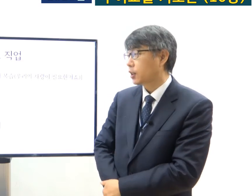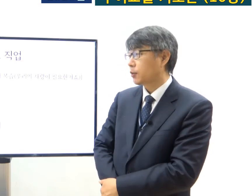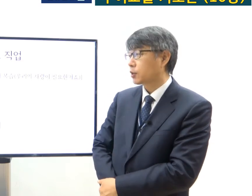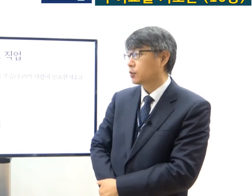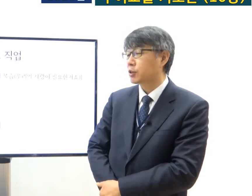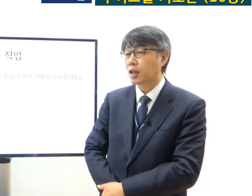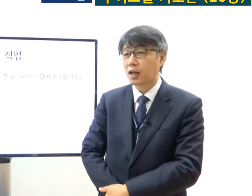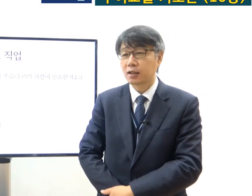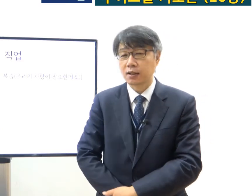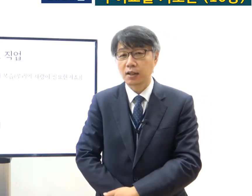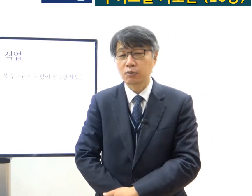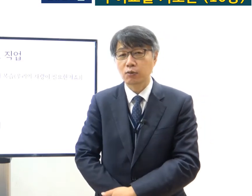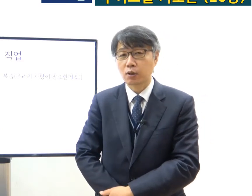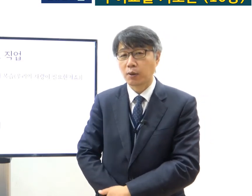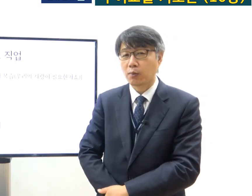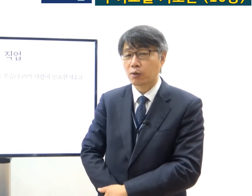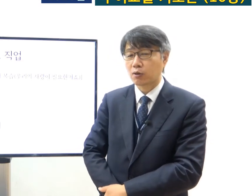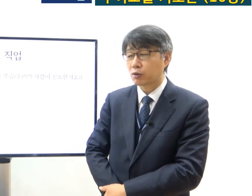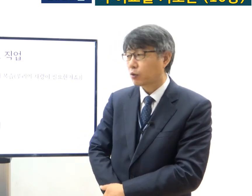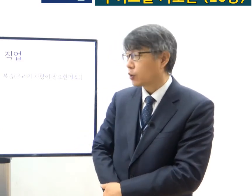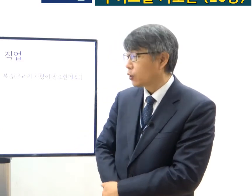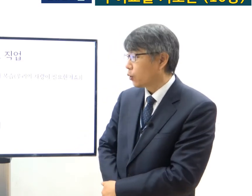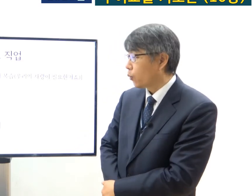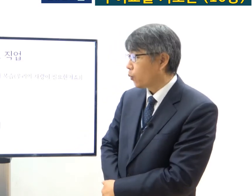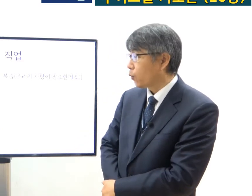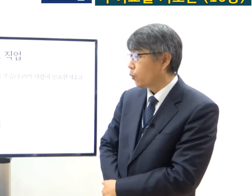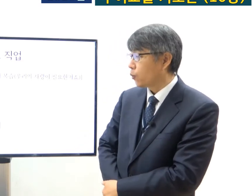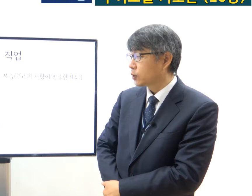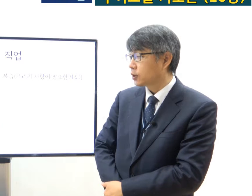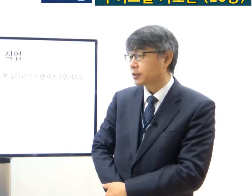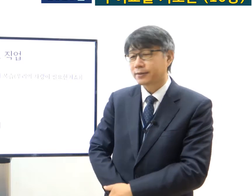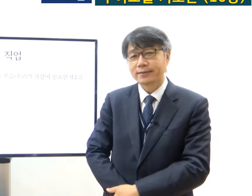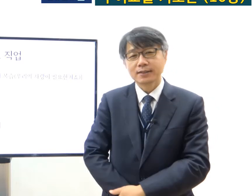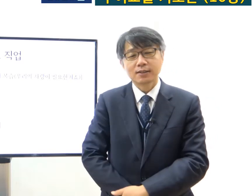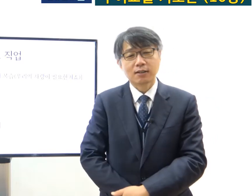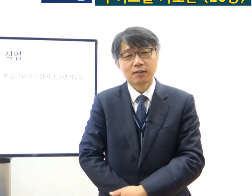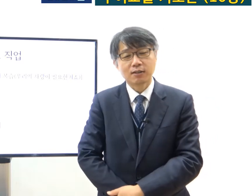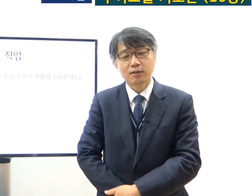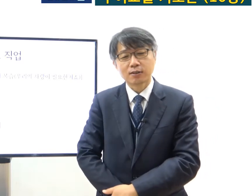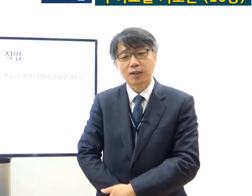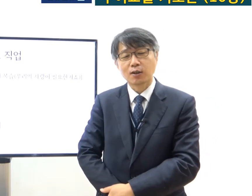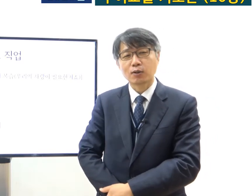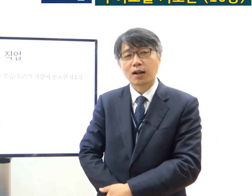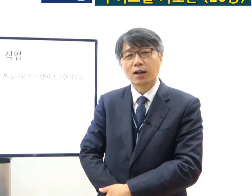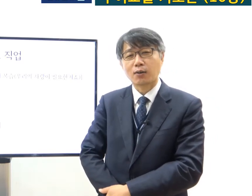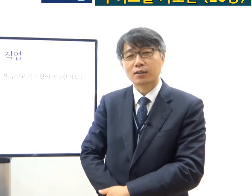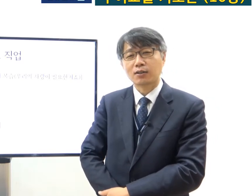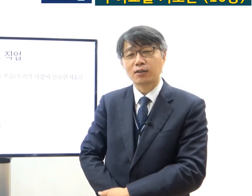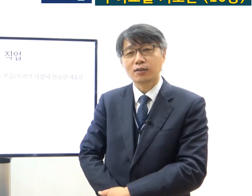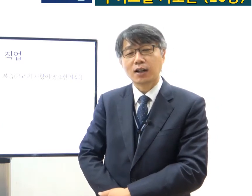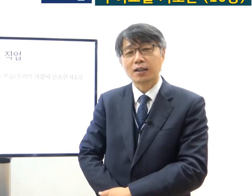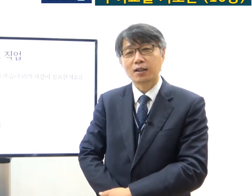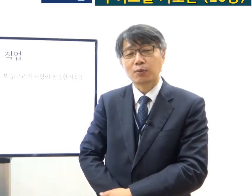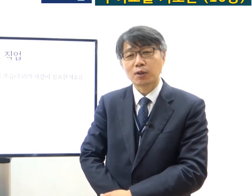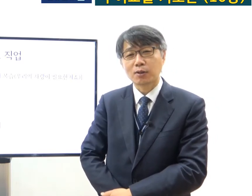이제 음식에 관련된 수어를 배워볼 거고요. 오늘은 이제 겨울에 가까워서 한 해를